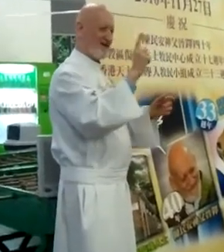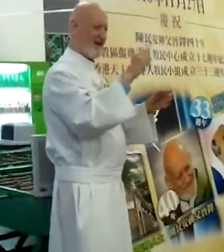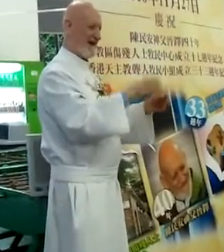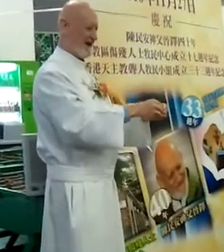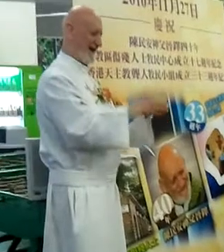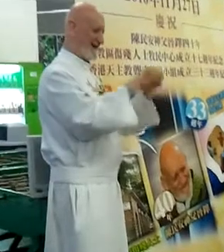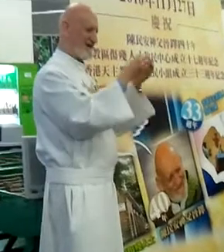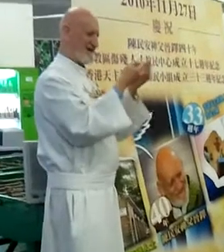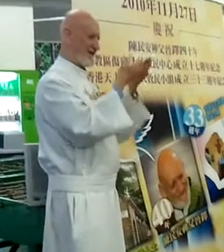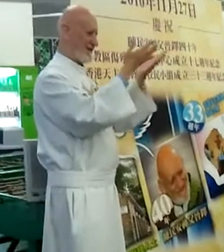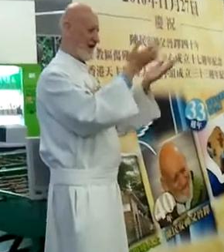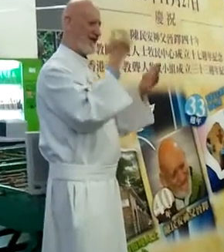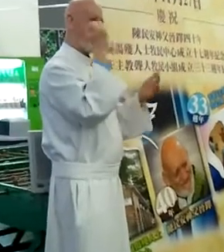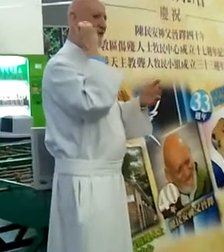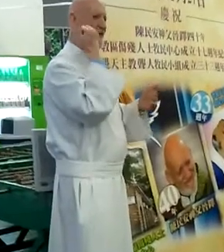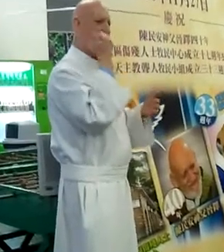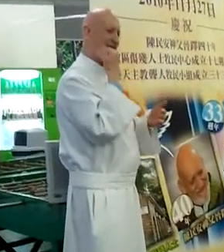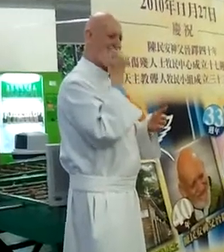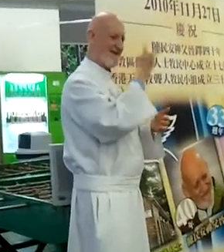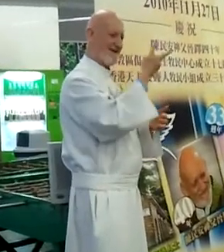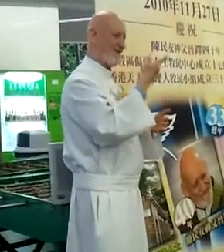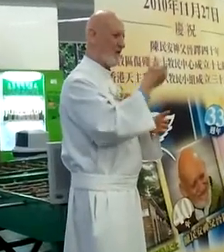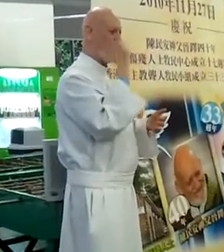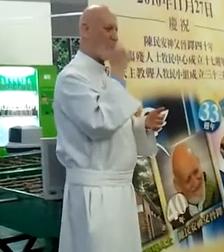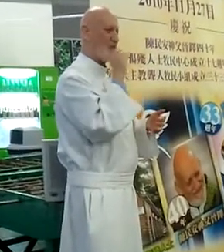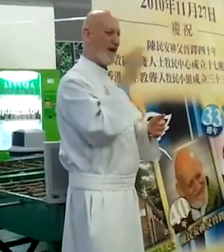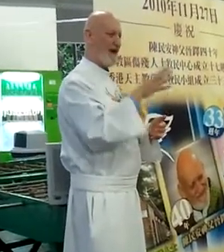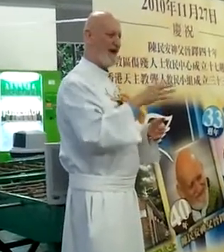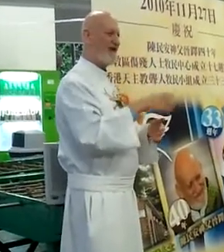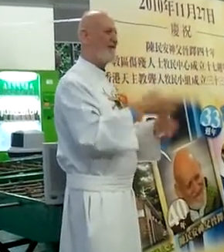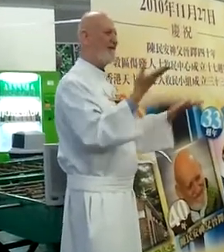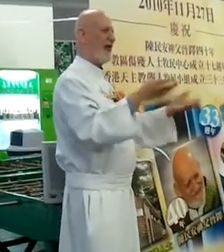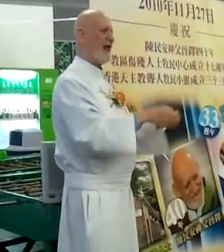我喺度我喺我嘅工作裏面咧係有好多嘅好多嘅困難，